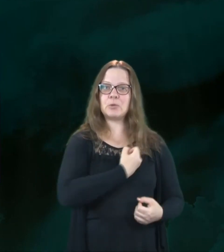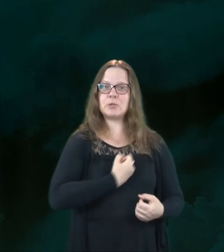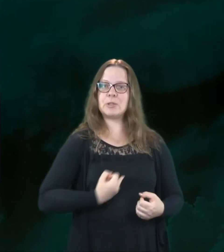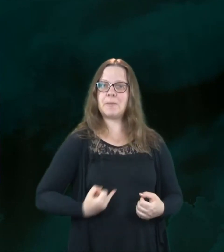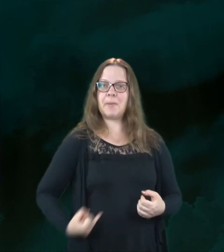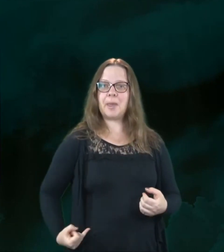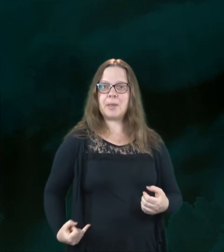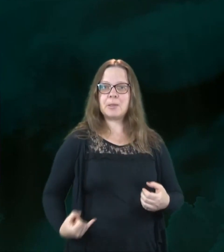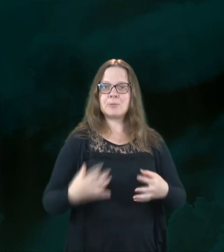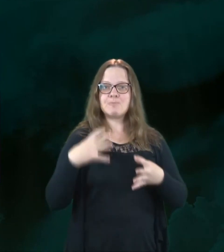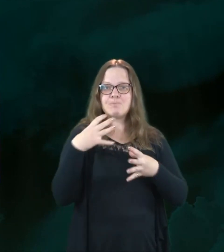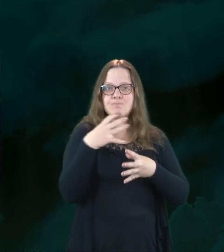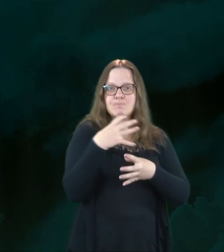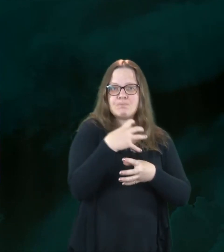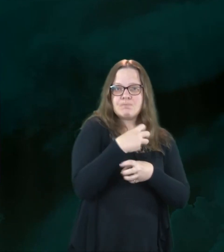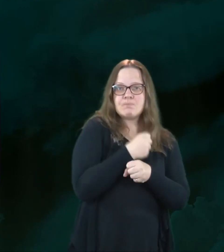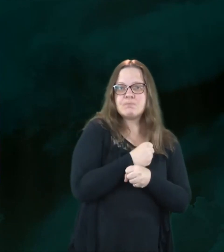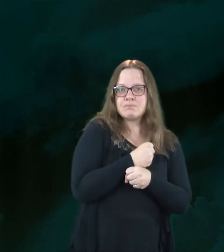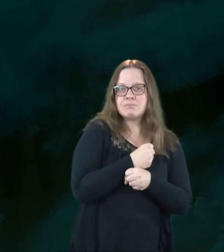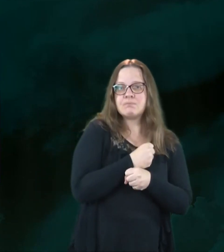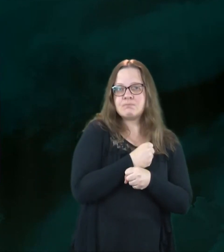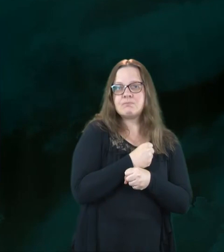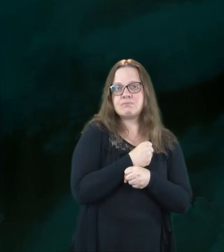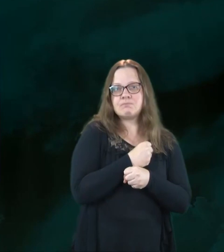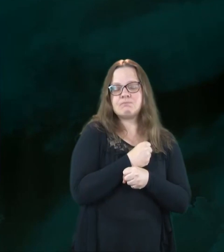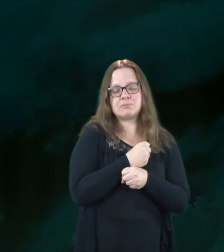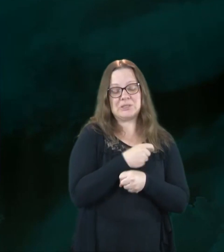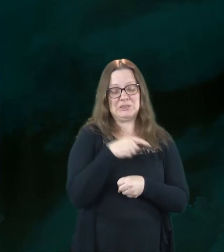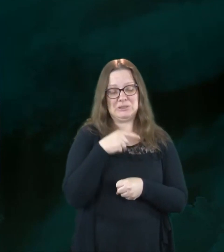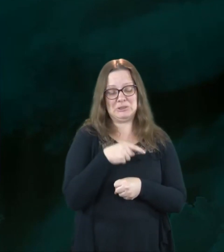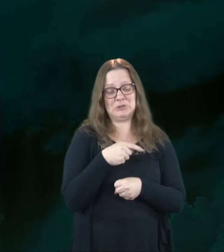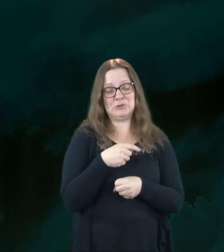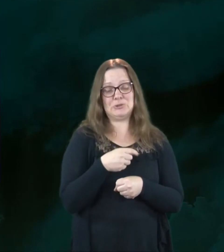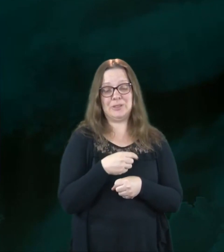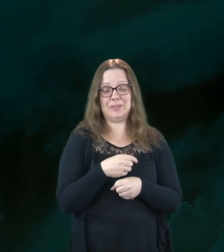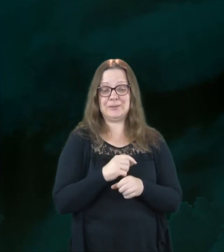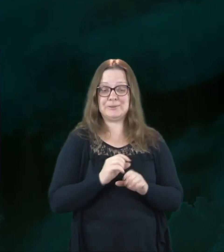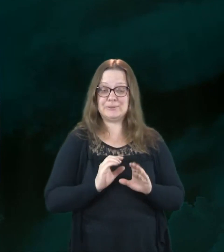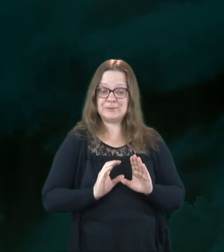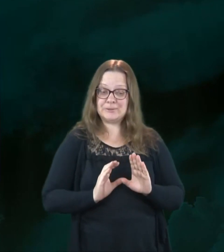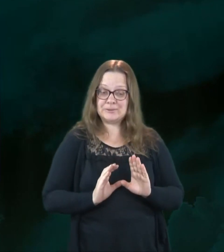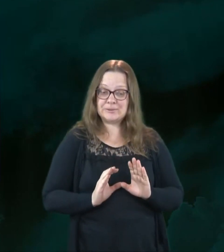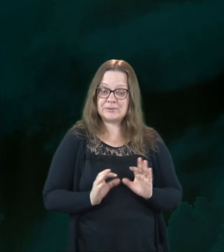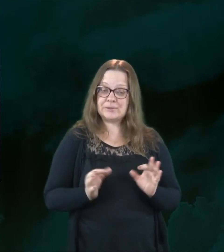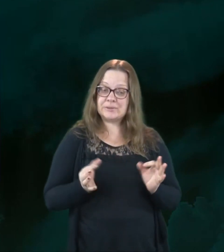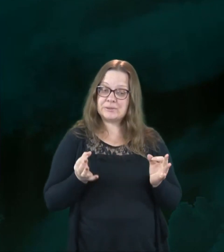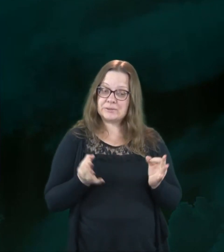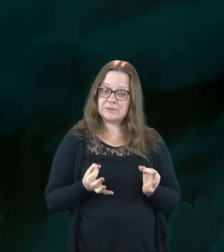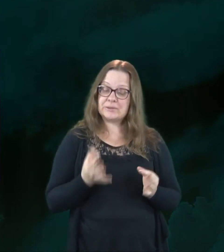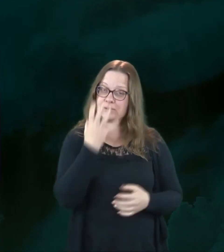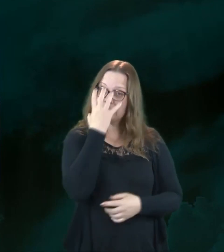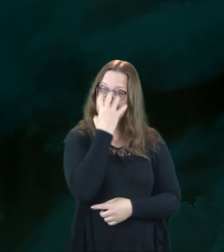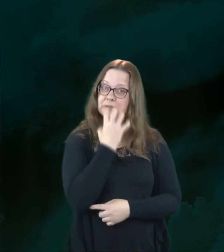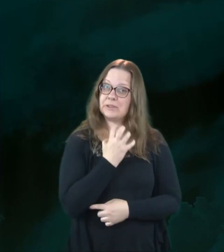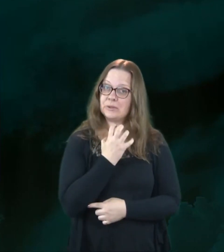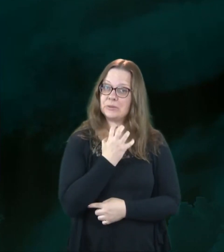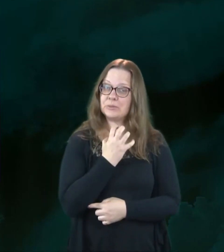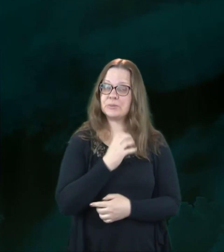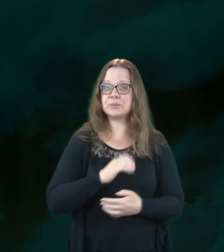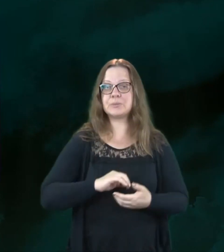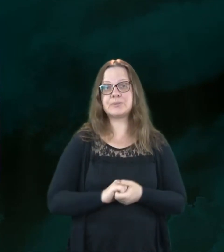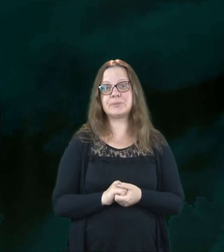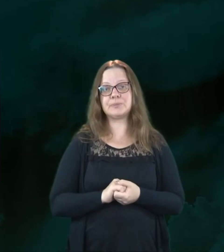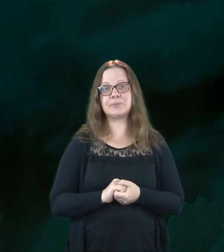trevas. Queridos irmãos, isso é muito sério. Aí o inimigo de Deus, Satanás, tem esse